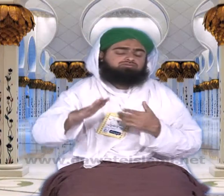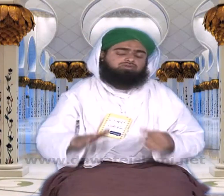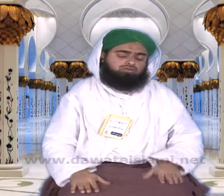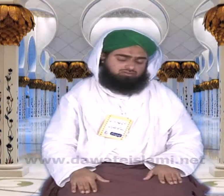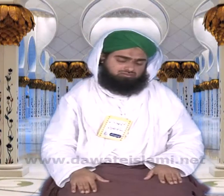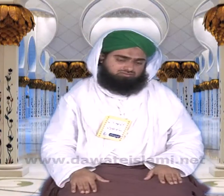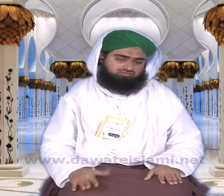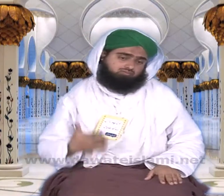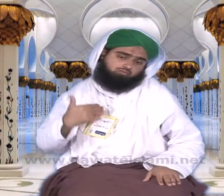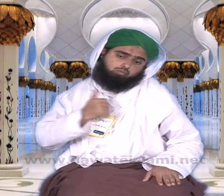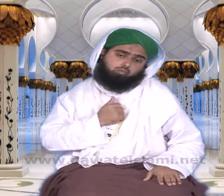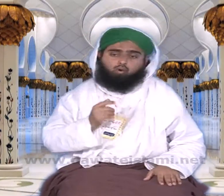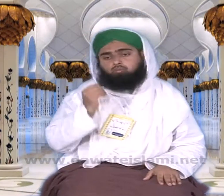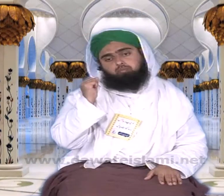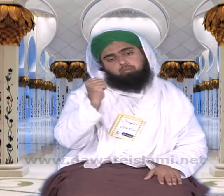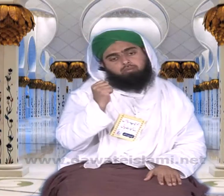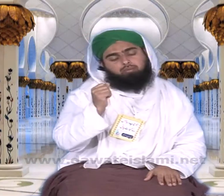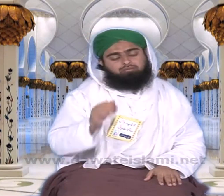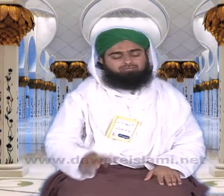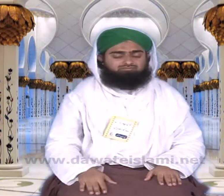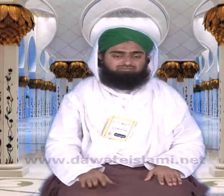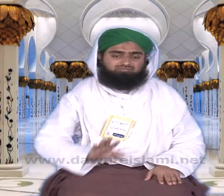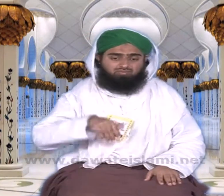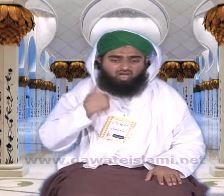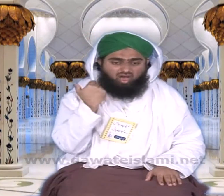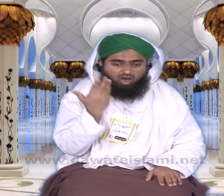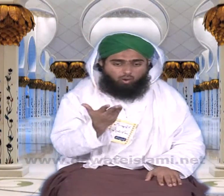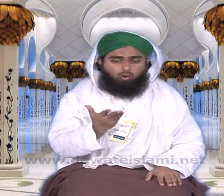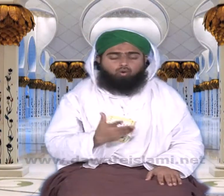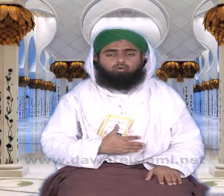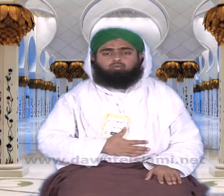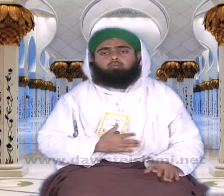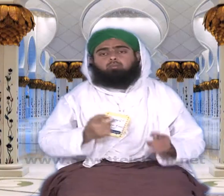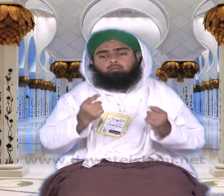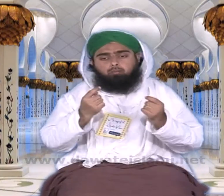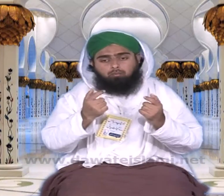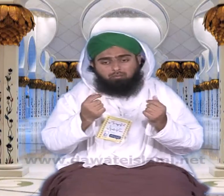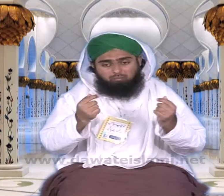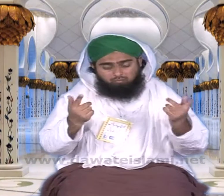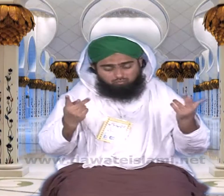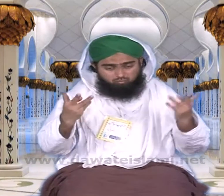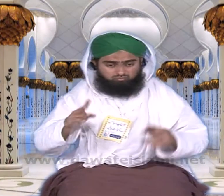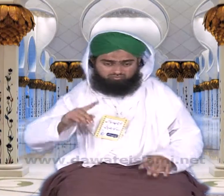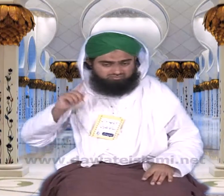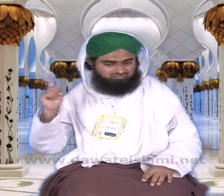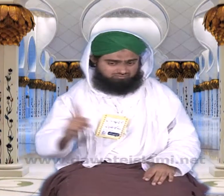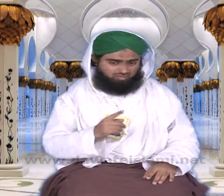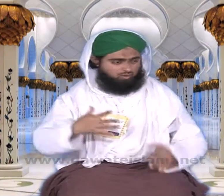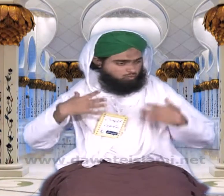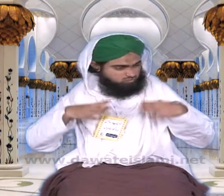مٹا دیا موت نے ان کو صفحہ ہستی سے خط کرو اور ان مالداروں کو بھی یاد کرو کہ جو